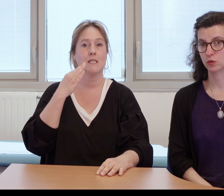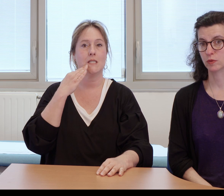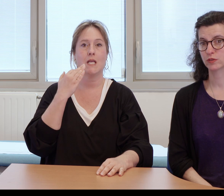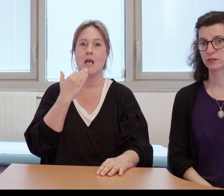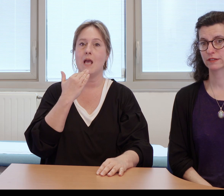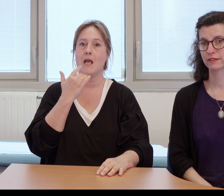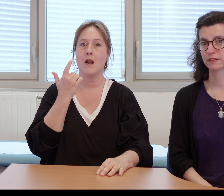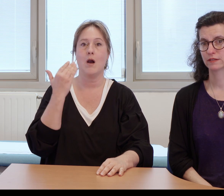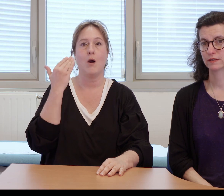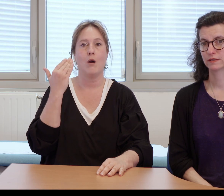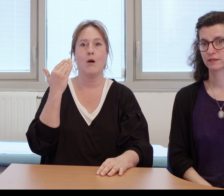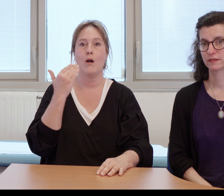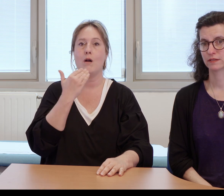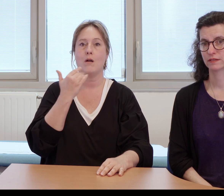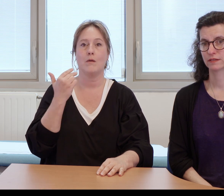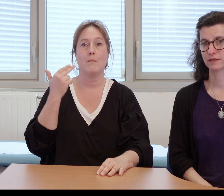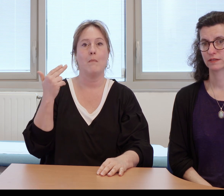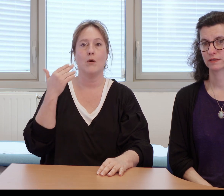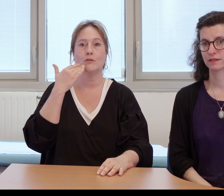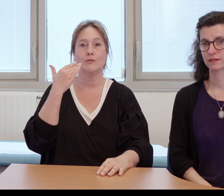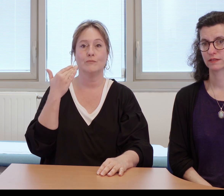Si elle augmente,